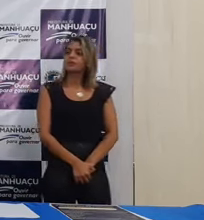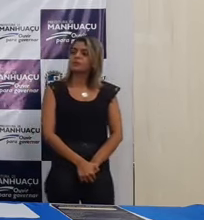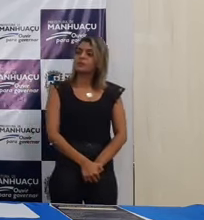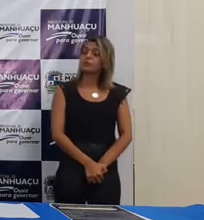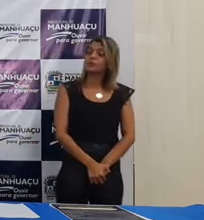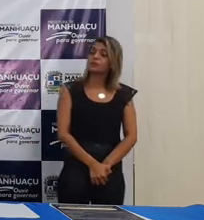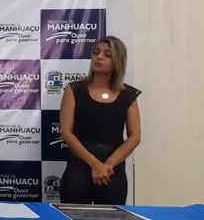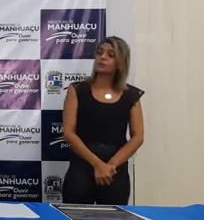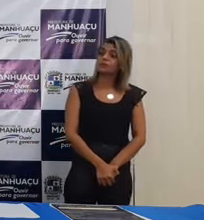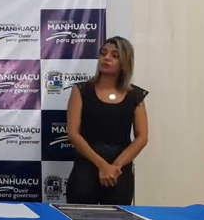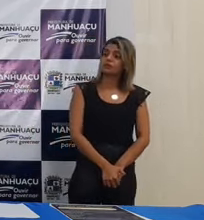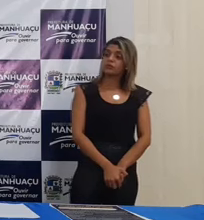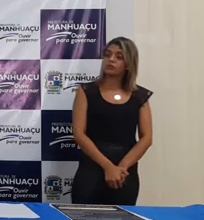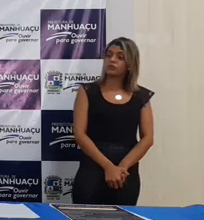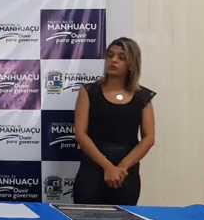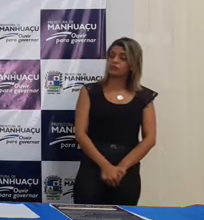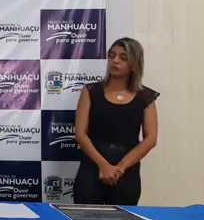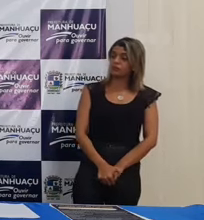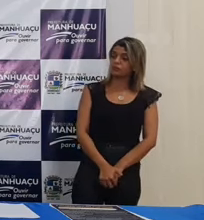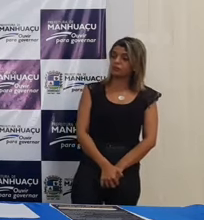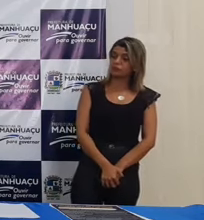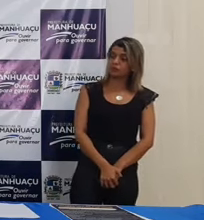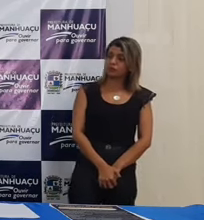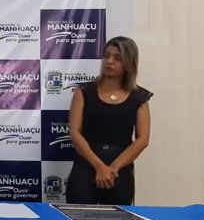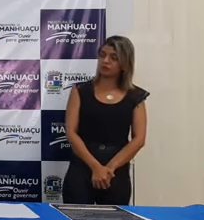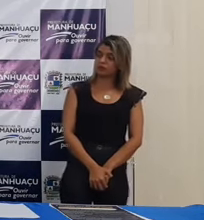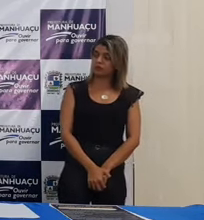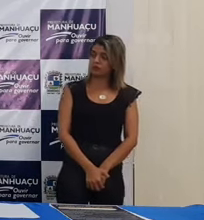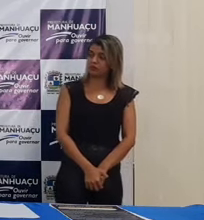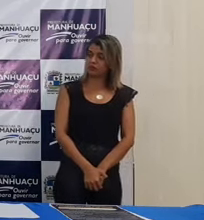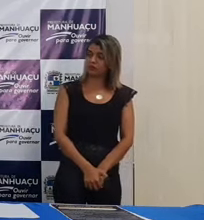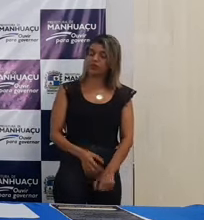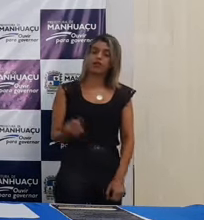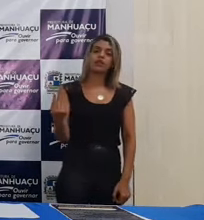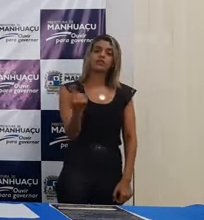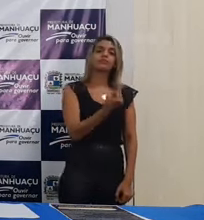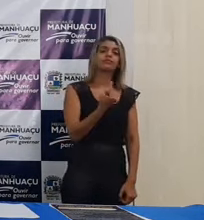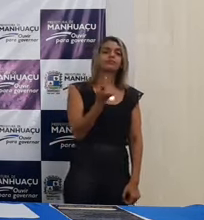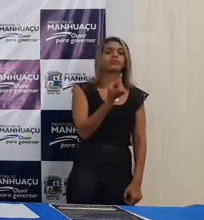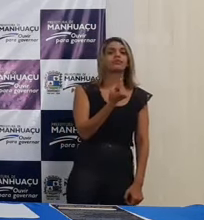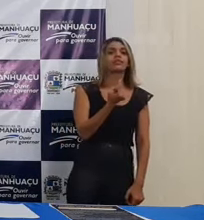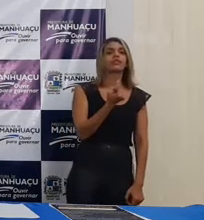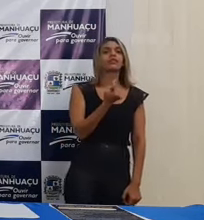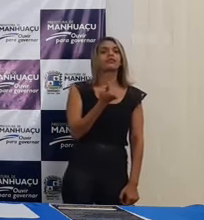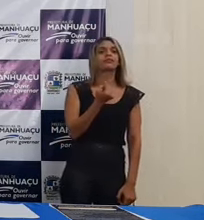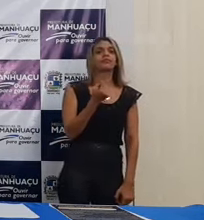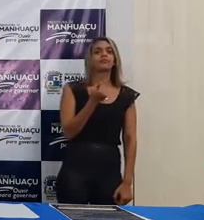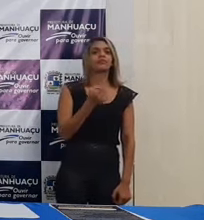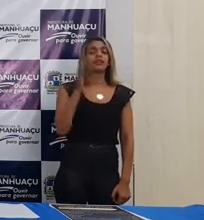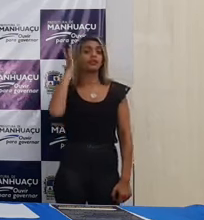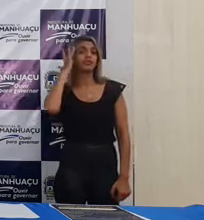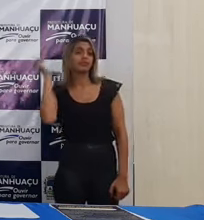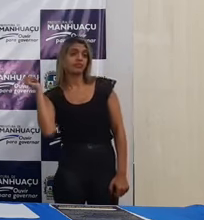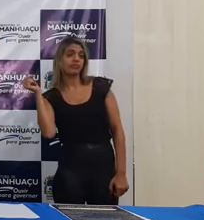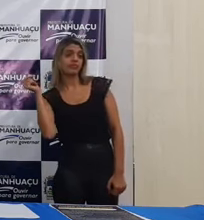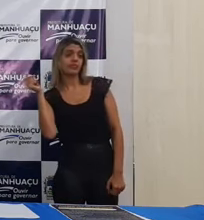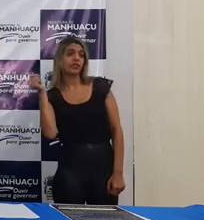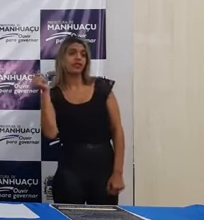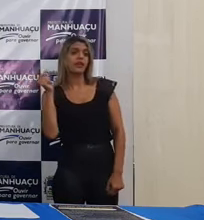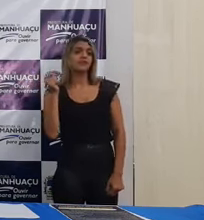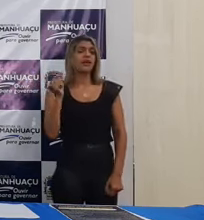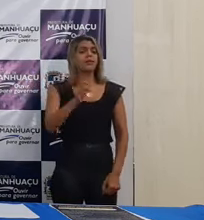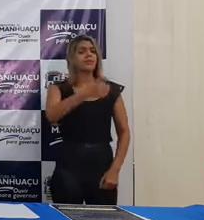vezes. E a gente sabe que quando, da primeira abertura que nós tivemos, as pessoas não se conscientizaram e se